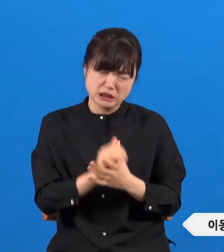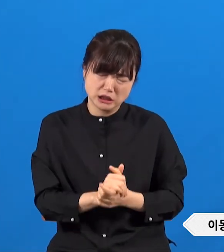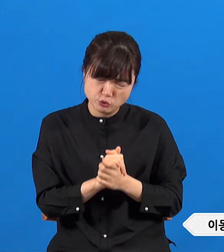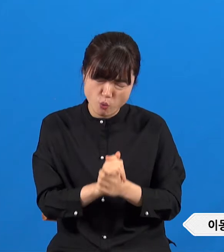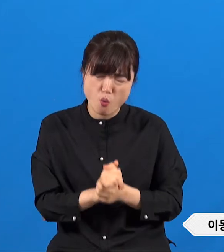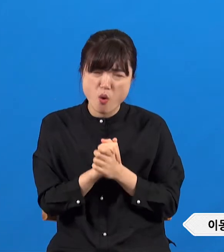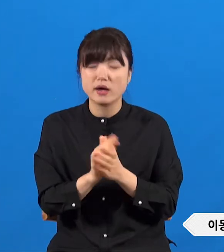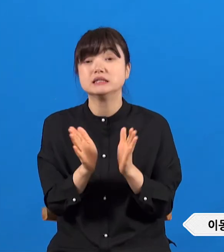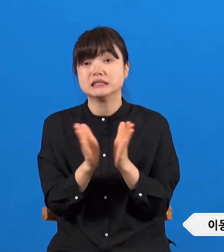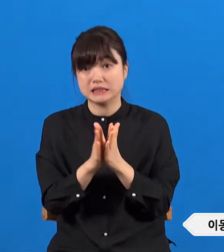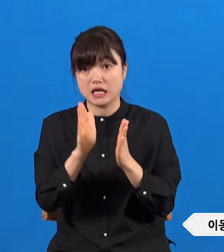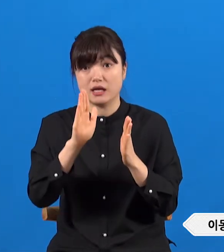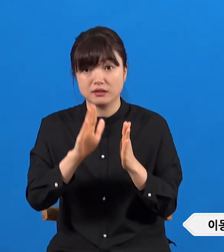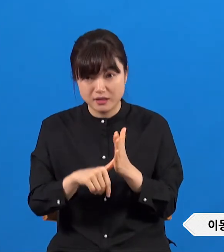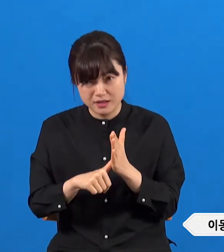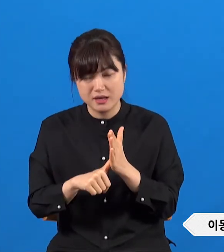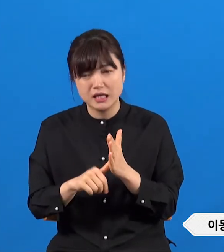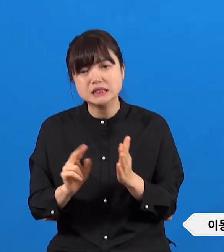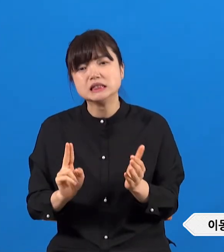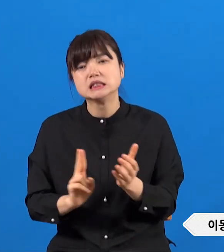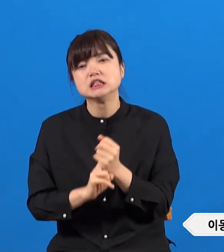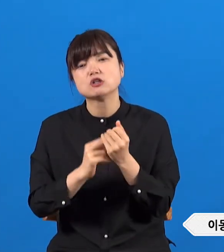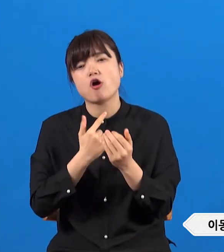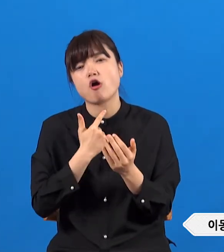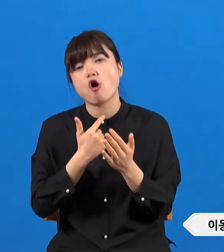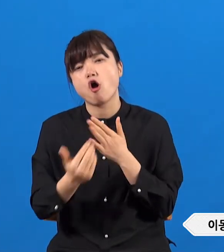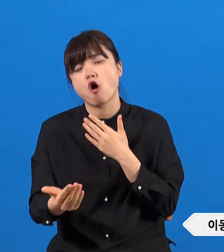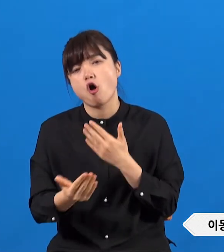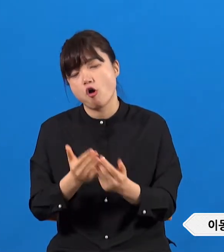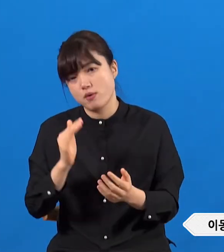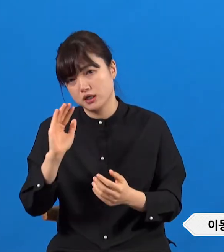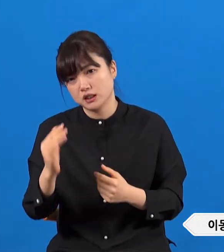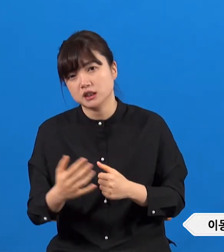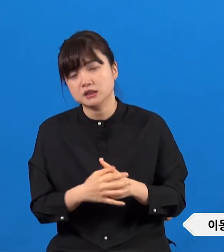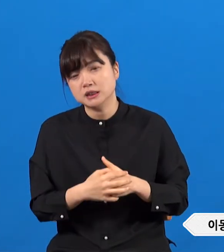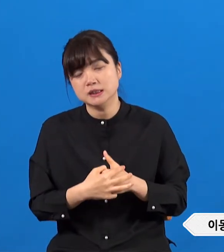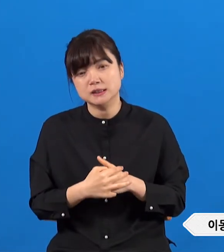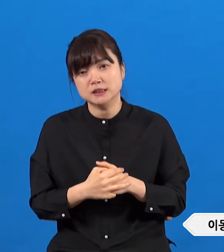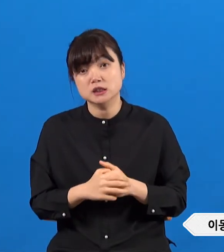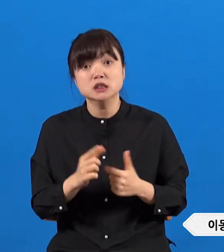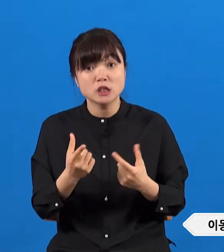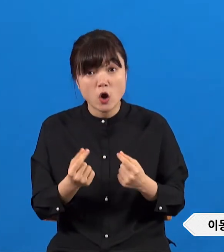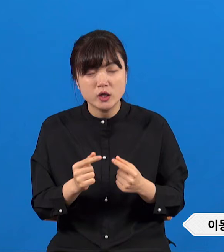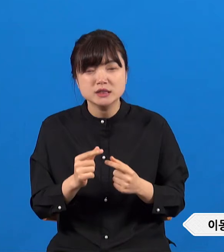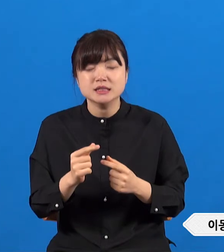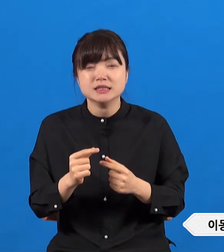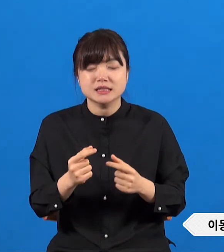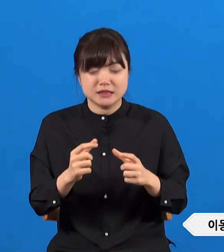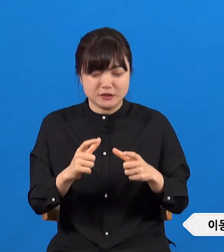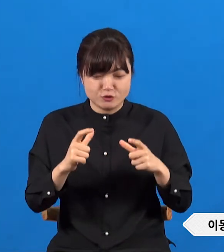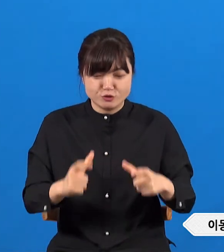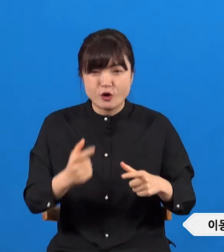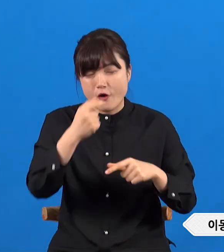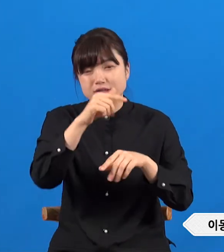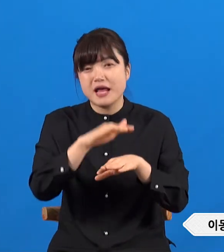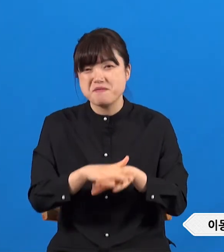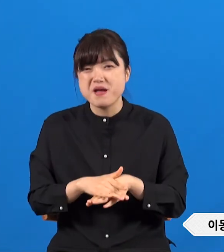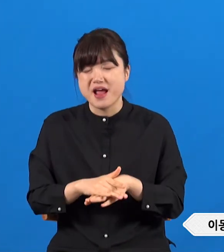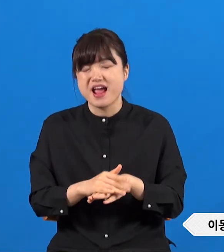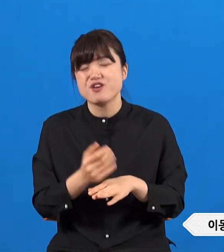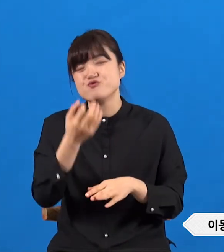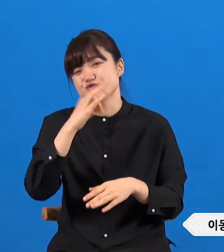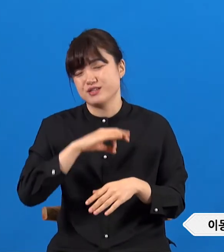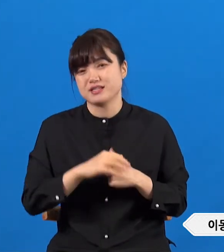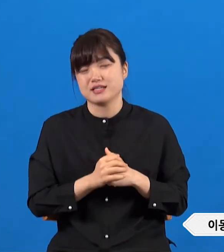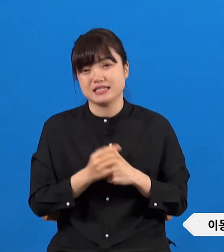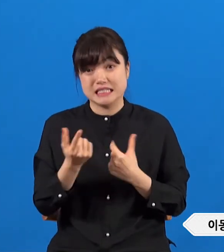목장에서 기도하기 시작한 순간 기적을 경험하기 시작했다고. 이것이 바로 목장교회의 유익인 것입니다.